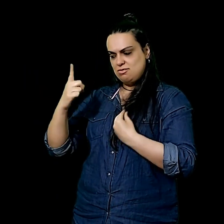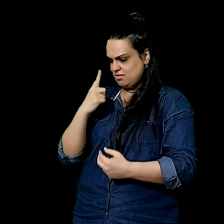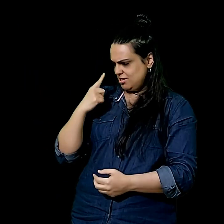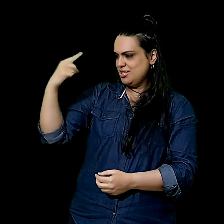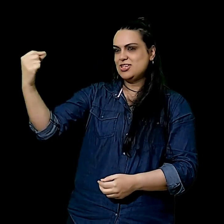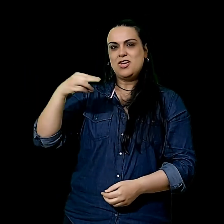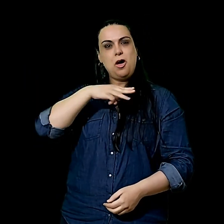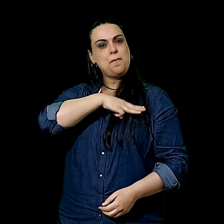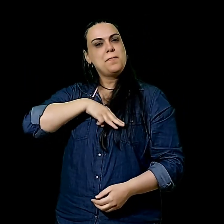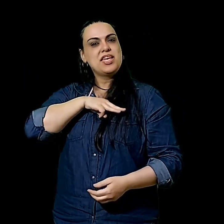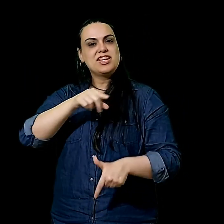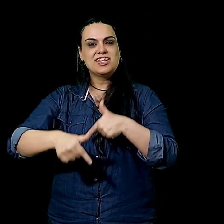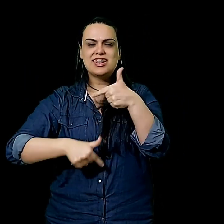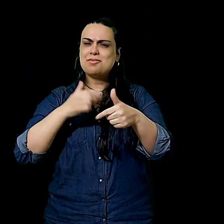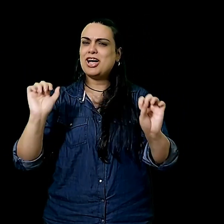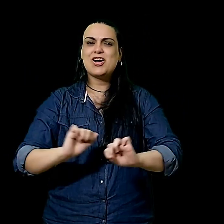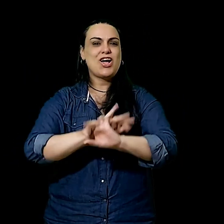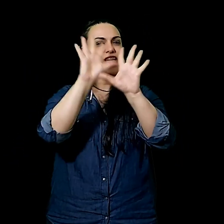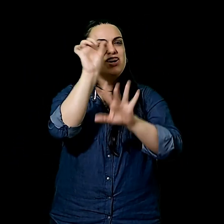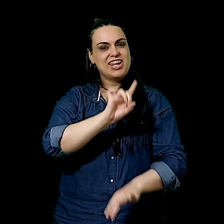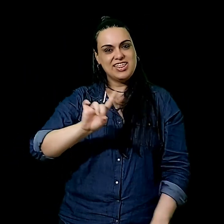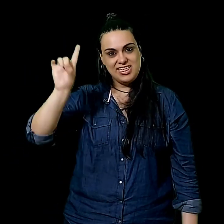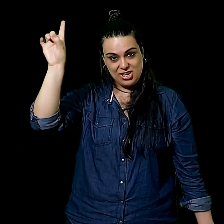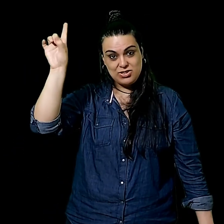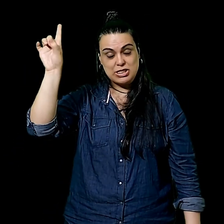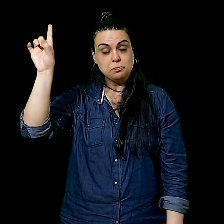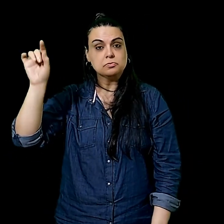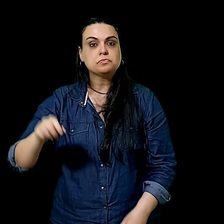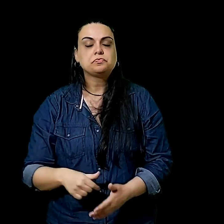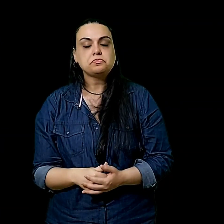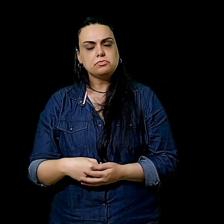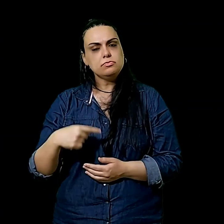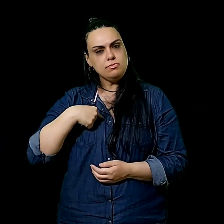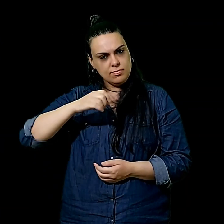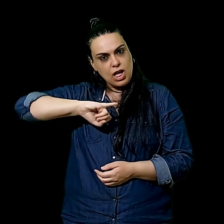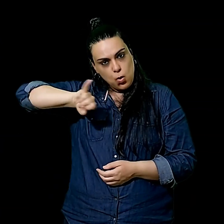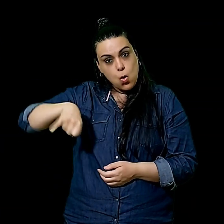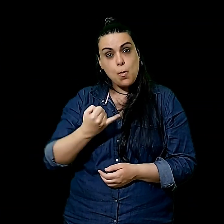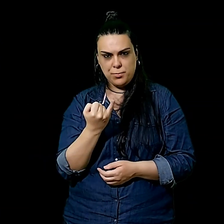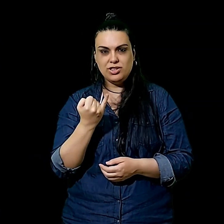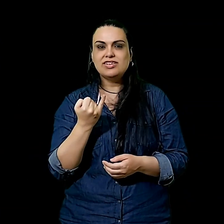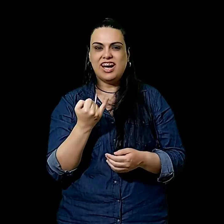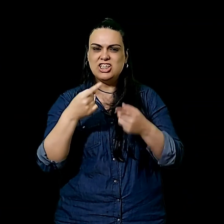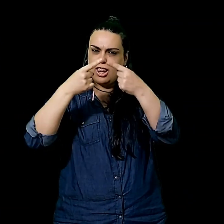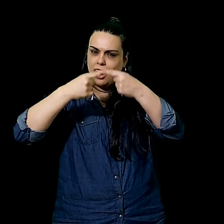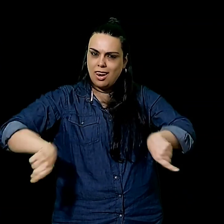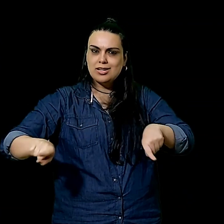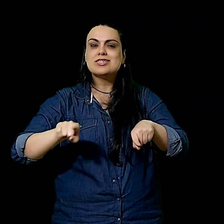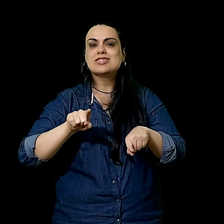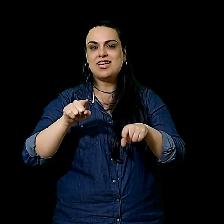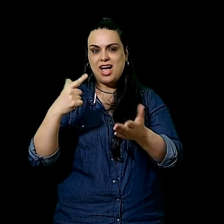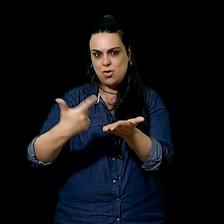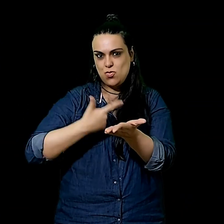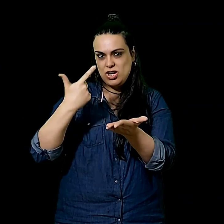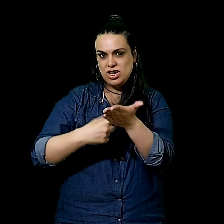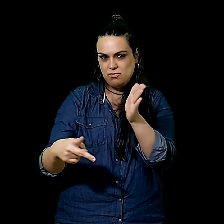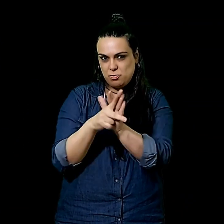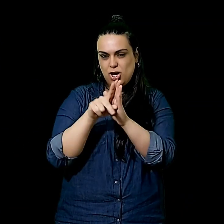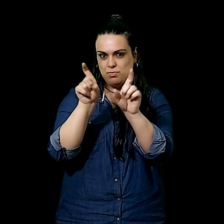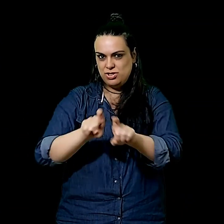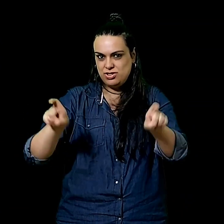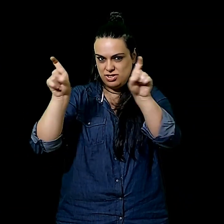no ministério. Glória a Deus. Desde que eu tive a oportunidade de lançar o e-book, que foi o livro